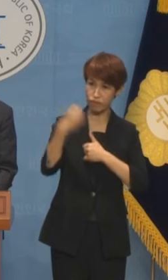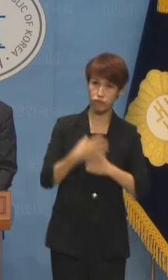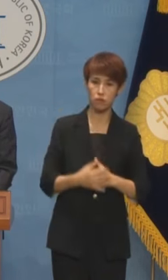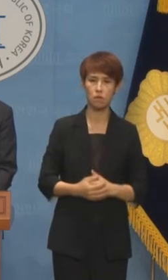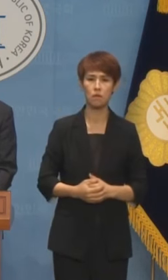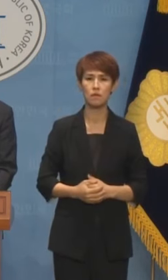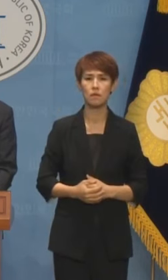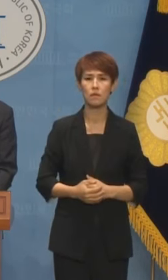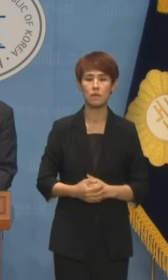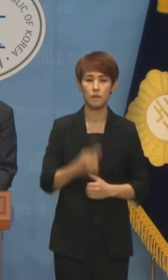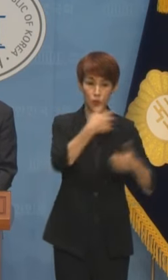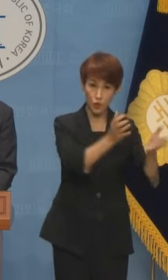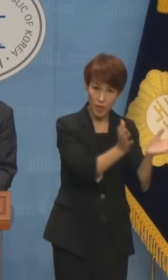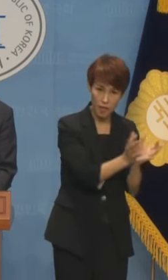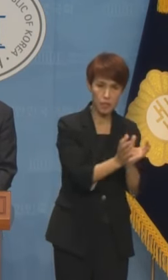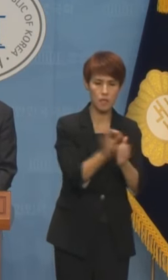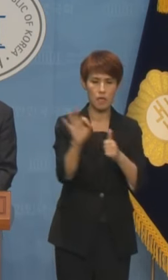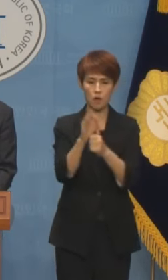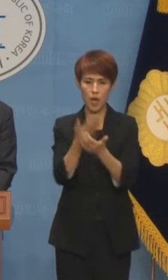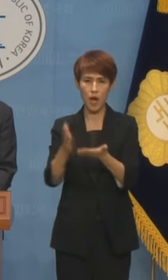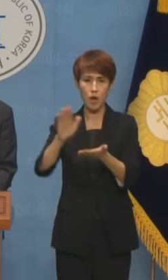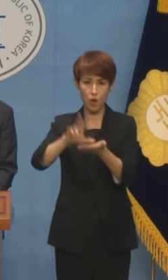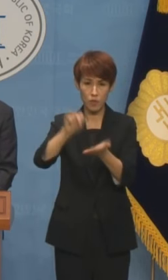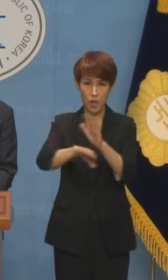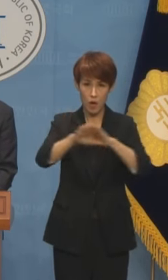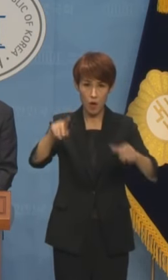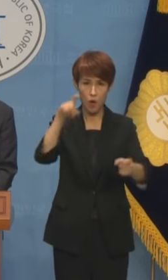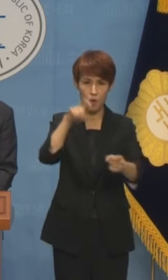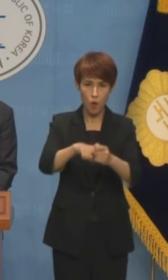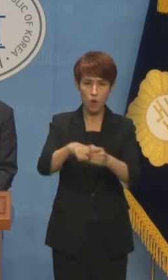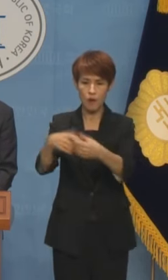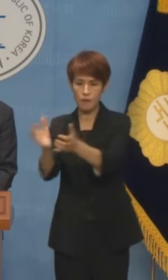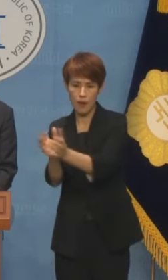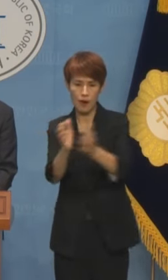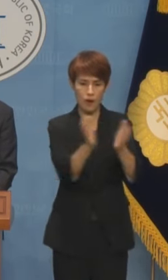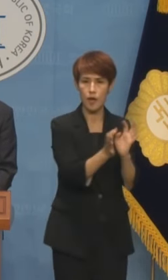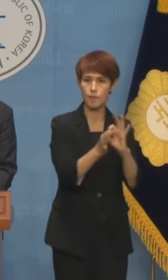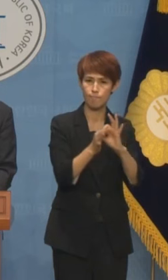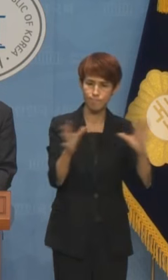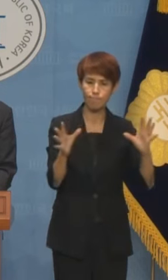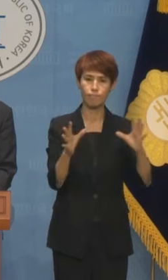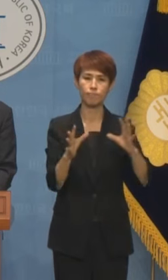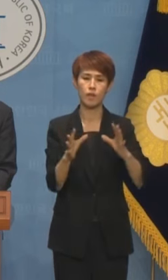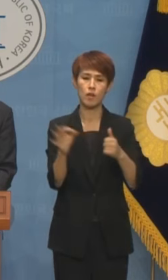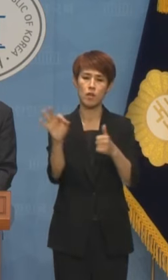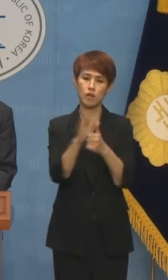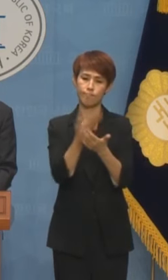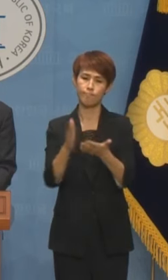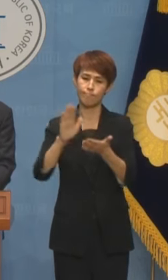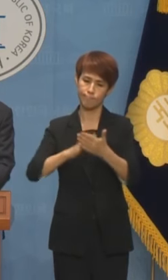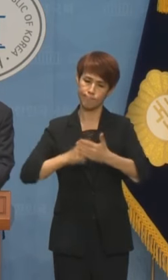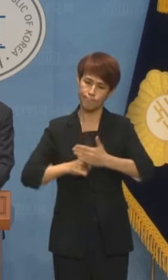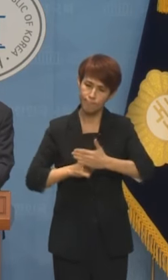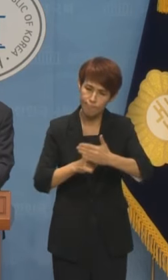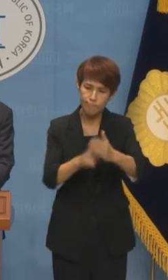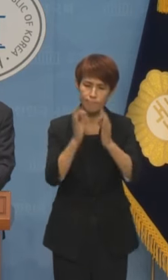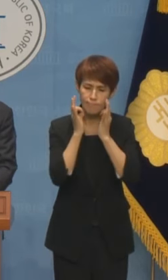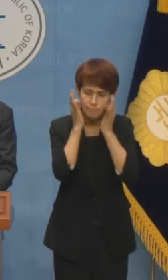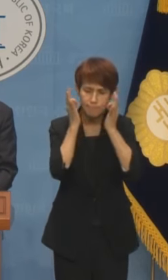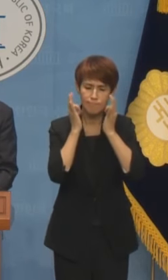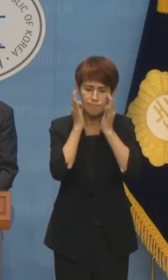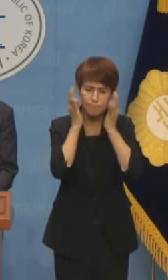더불어민주당은 연금 개혁의 과제를 해결하기 위해 초당적 연금 개혁을 추진하다는 원칙으로 최선을